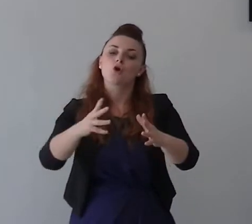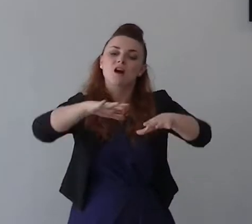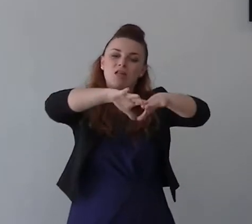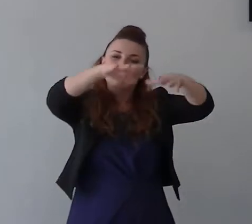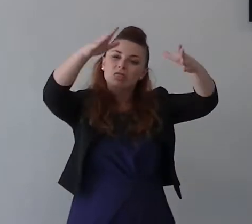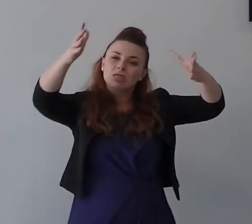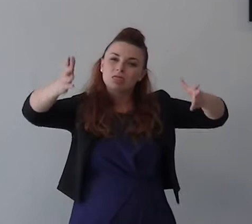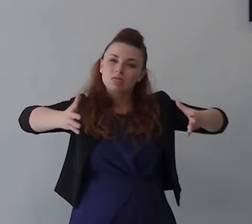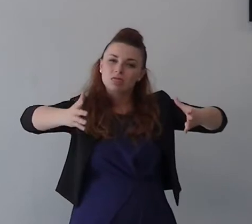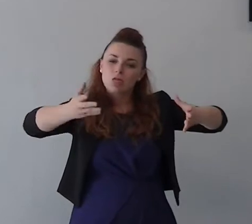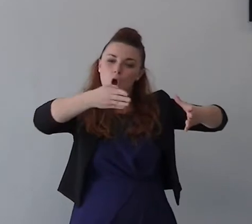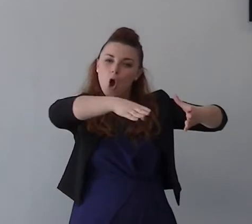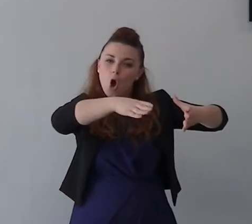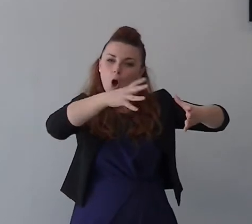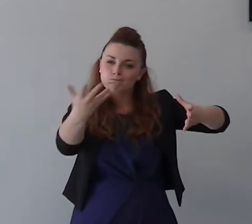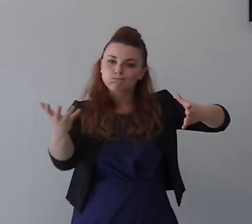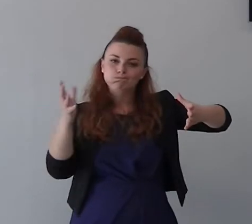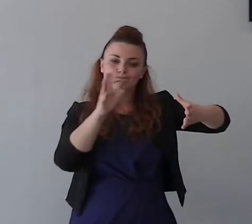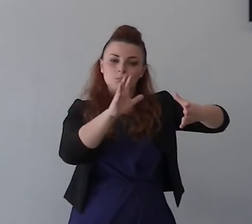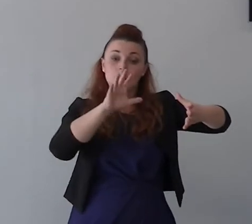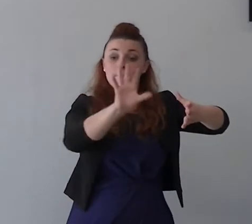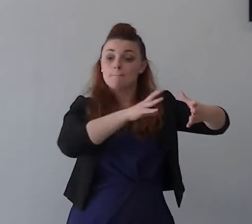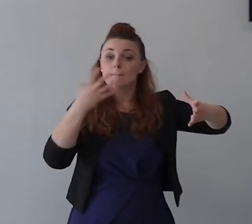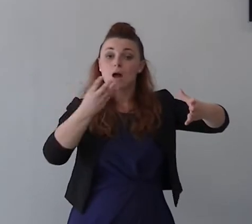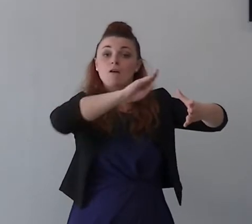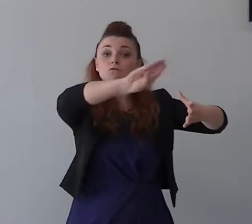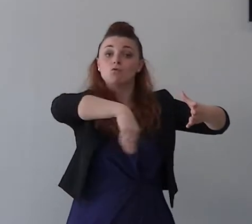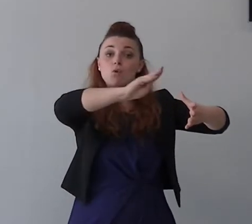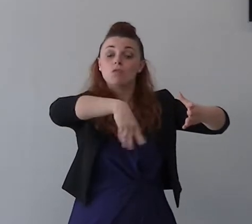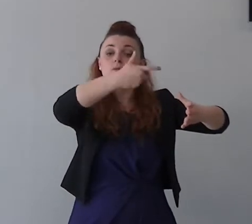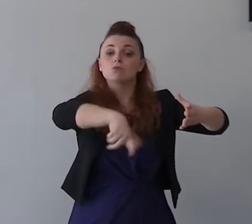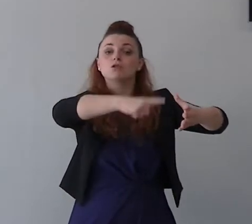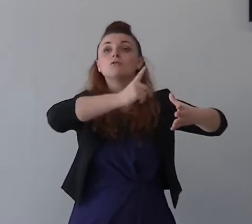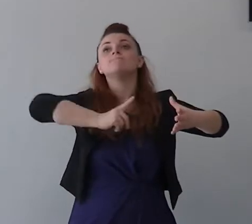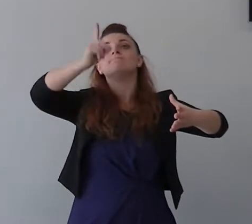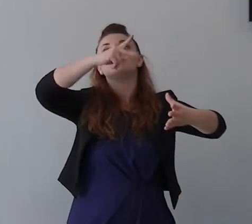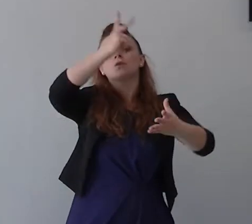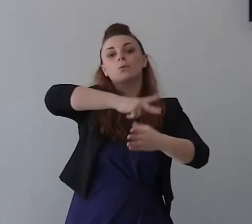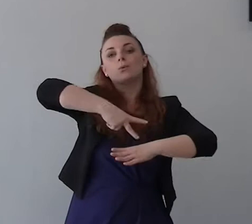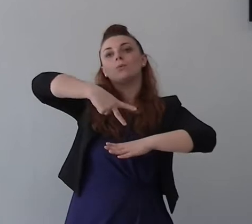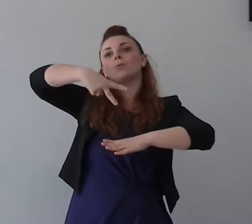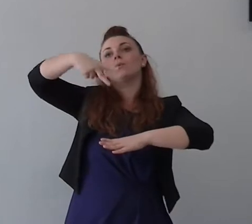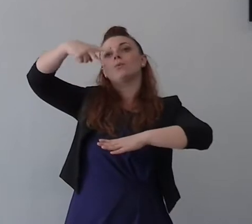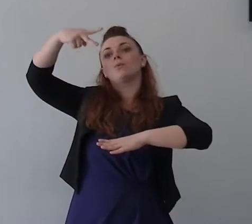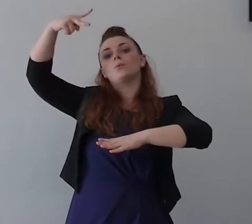di Lui risorto, di un corpo risorto, che è asceso al cielo e ritornato.